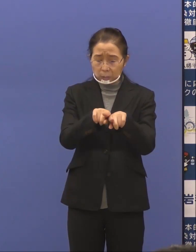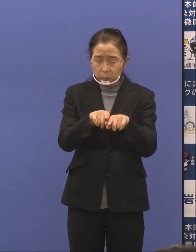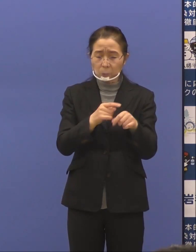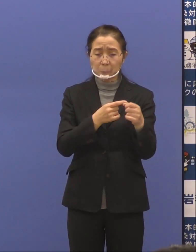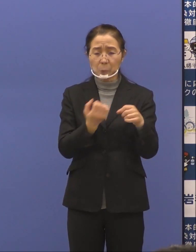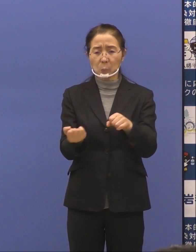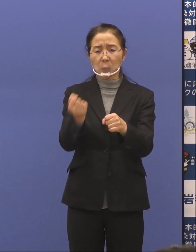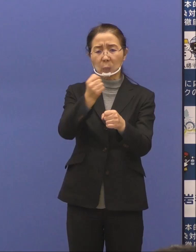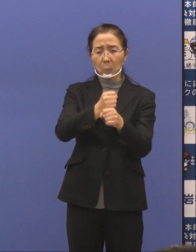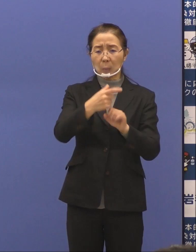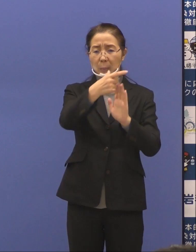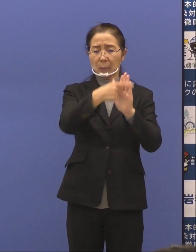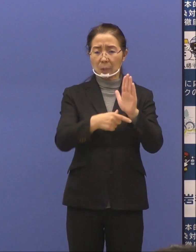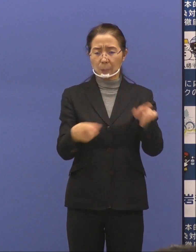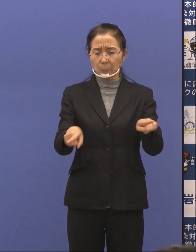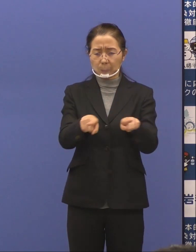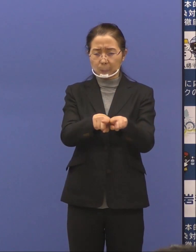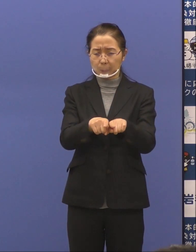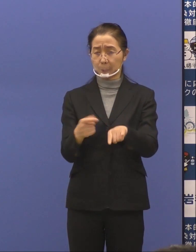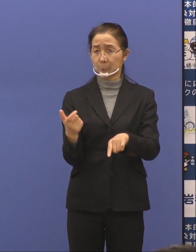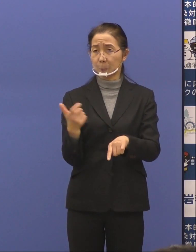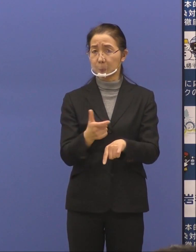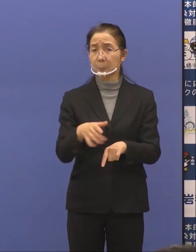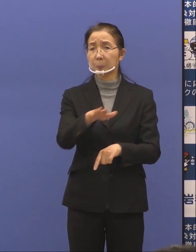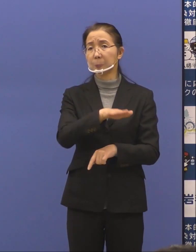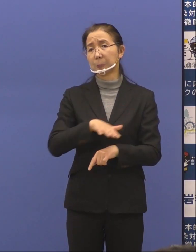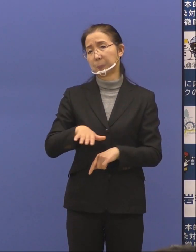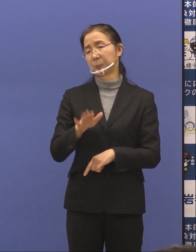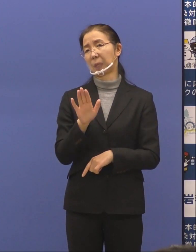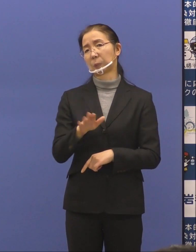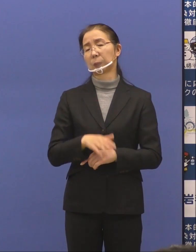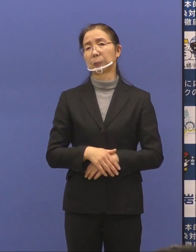復興というテーマに関してはですね、